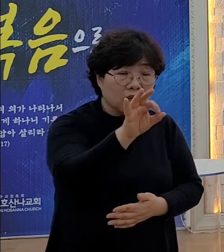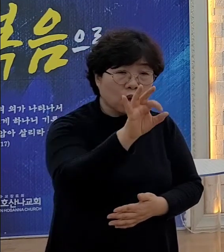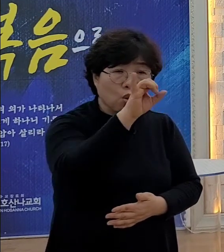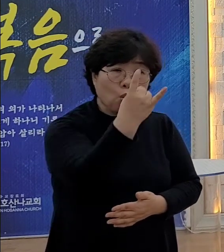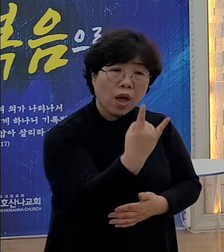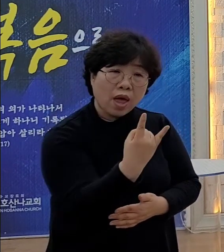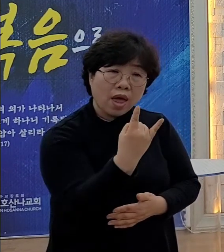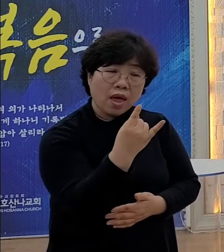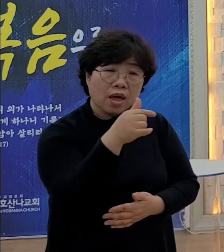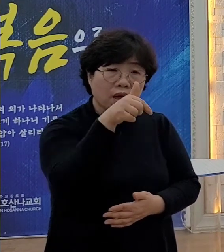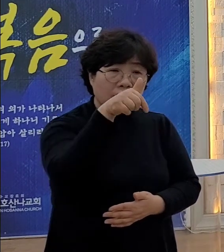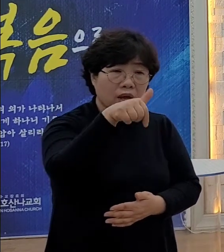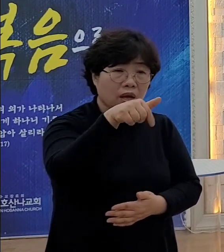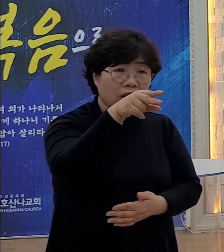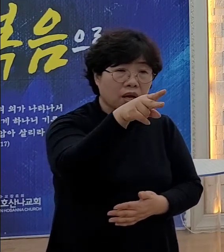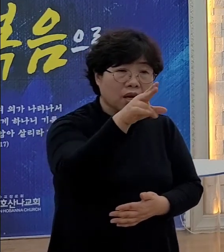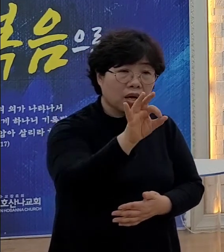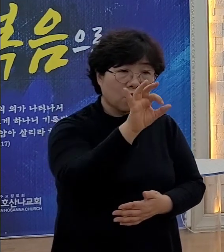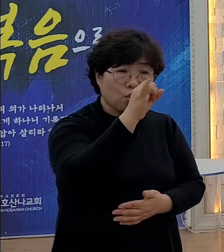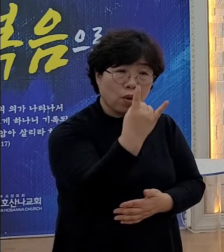경외가 뭔지 알아야죠.